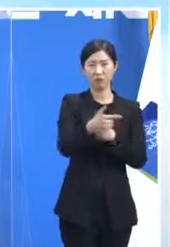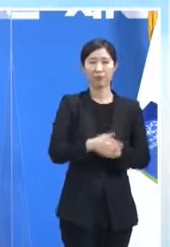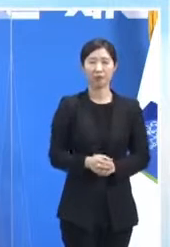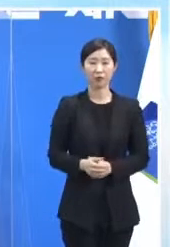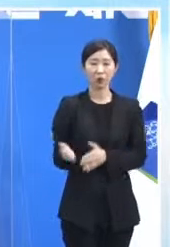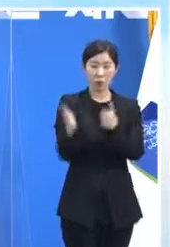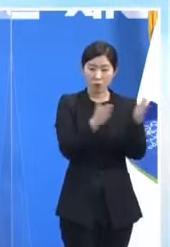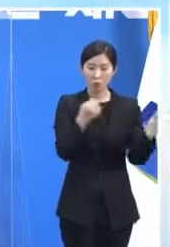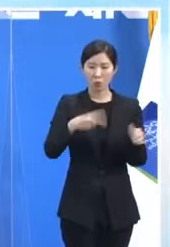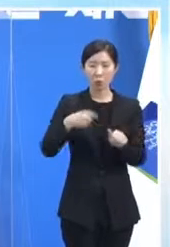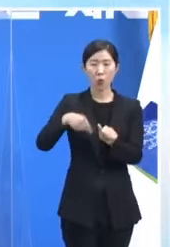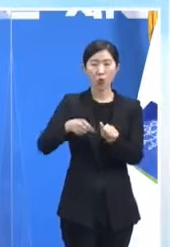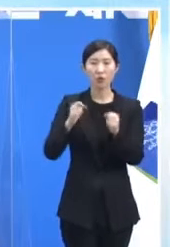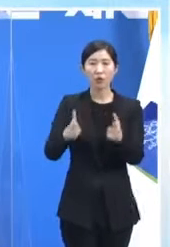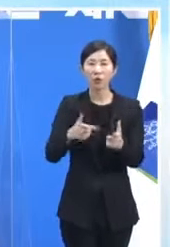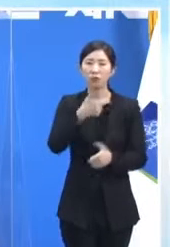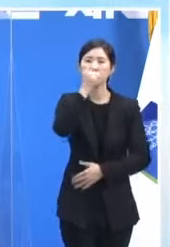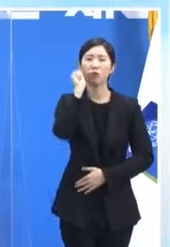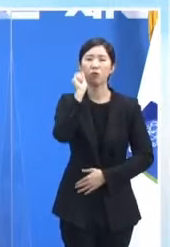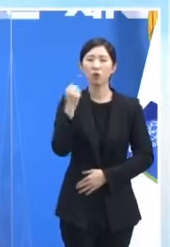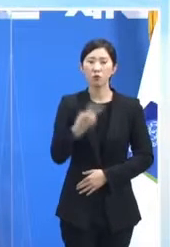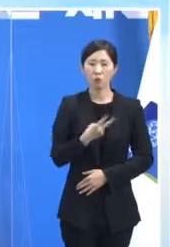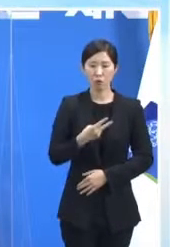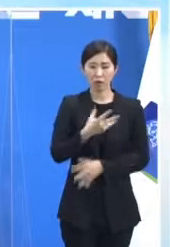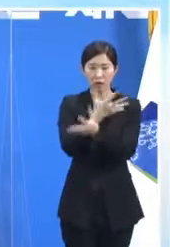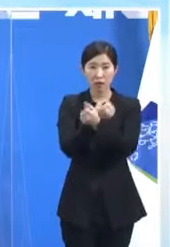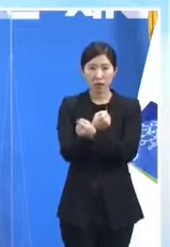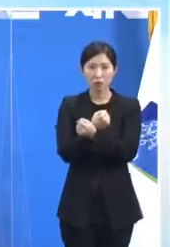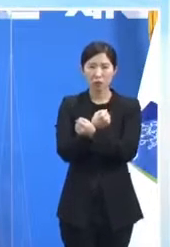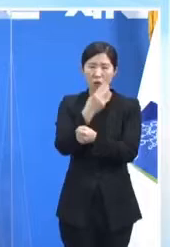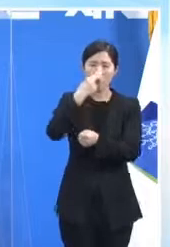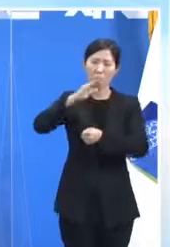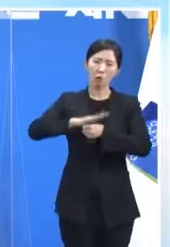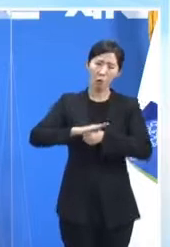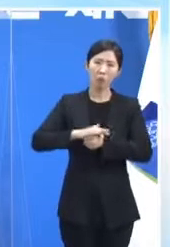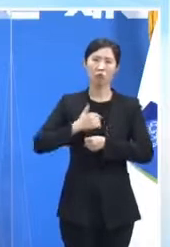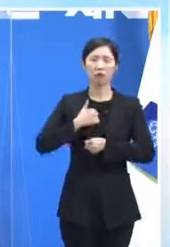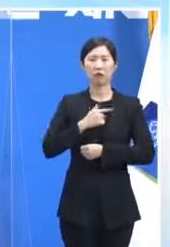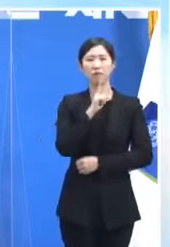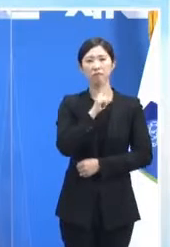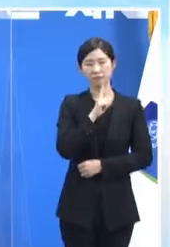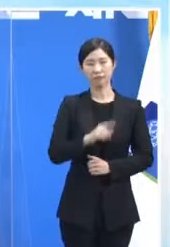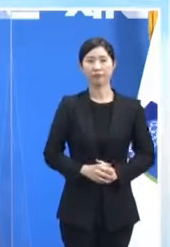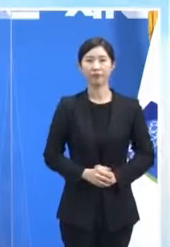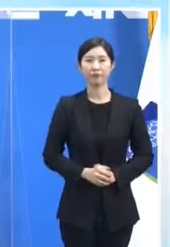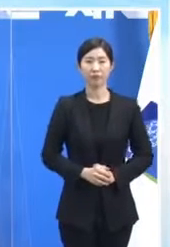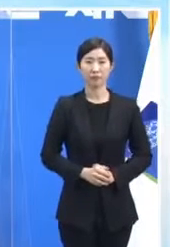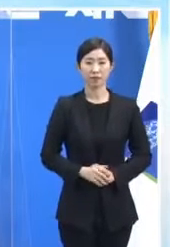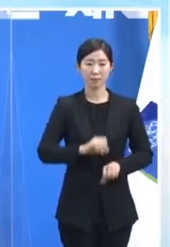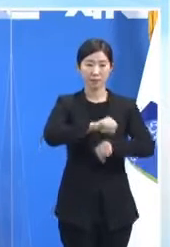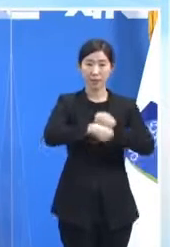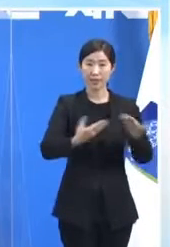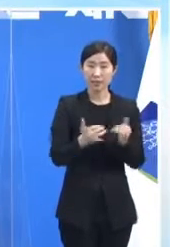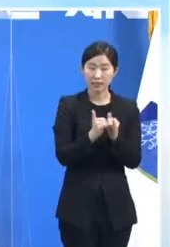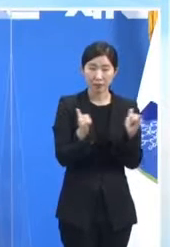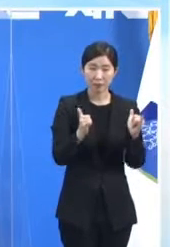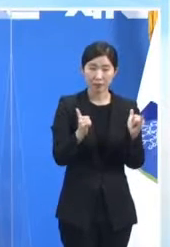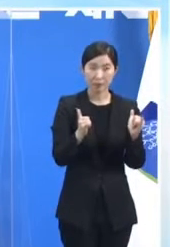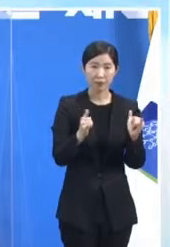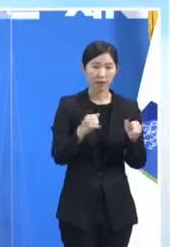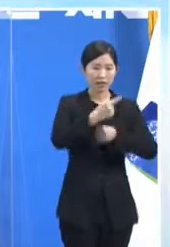기회의 부족, 불공정한 계약 관행 등도 높은 비중을 차지했습니다. 전체 프리랜서의 연간 평균